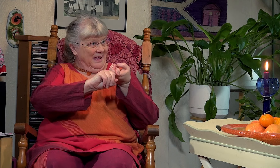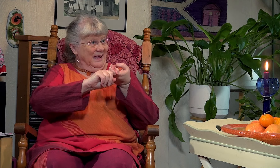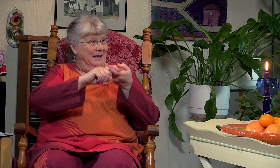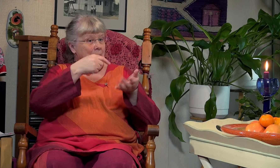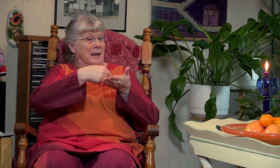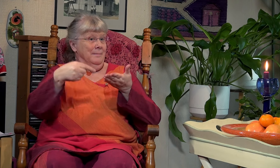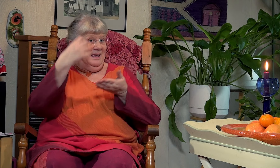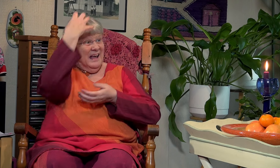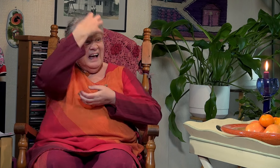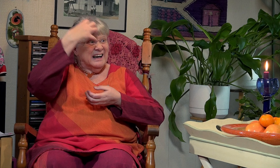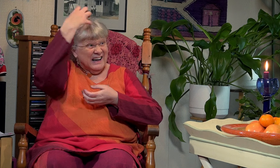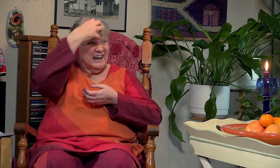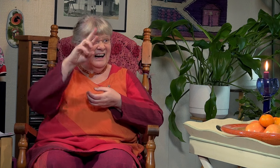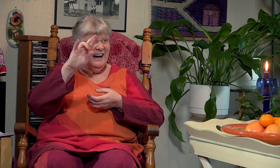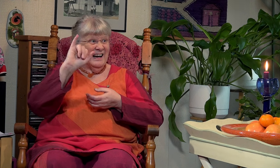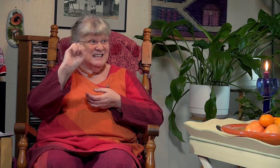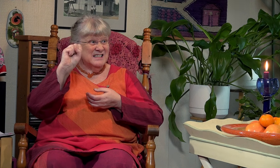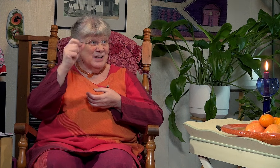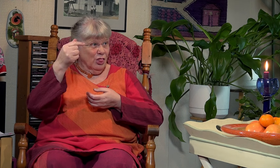Ja vanhempi veli, Risto,